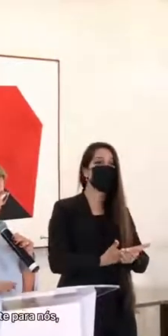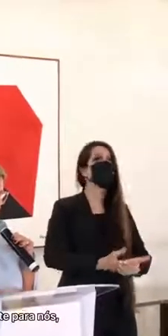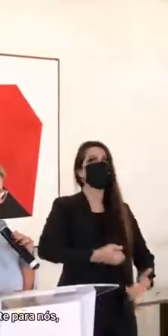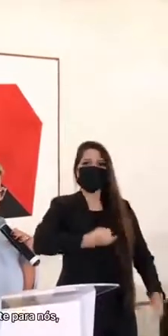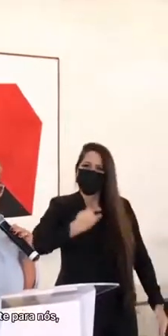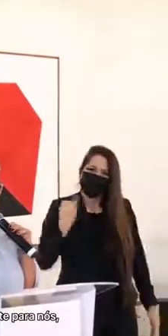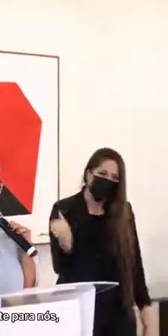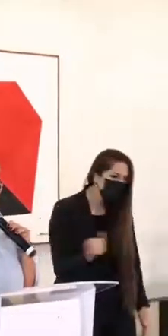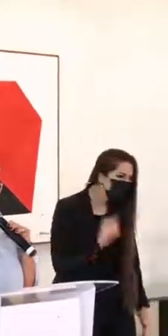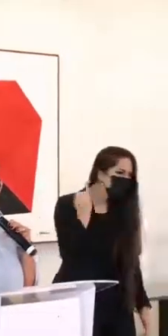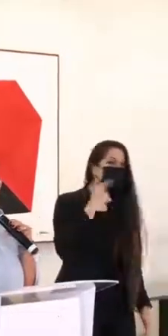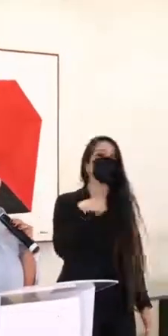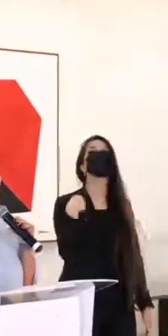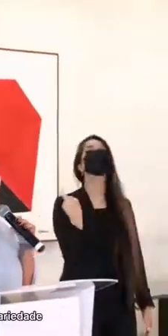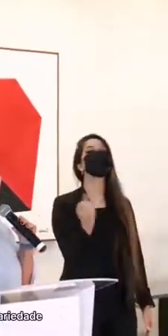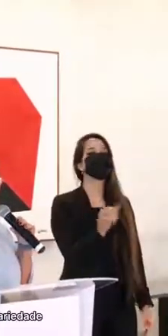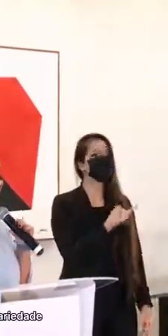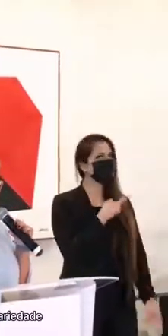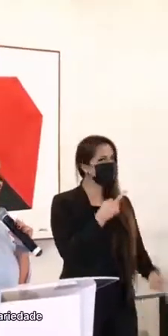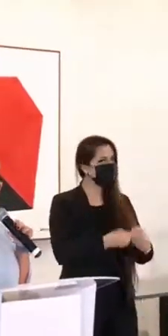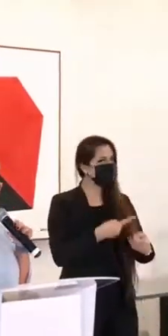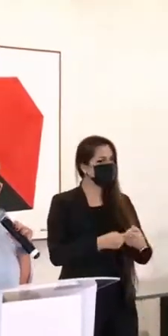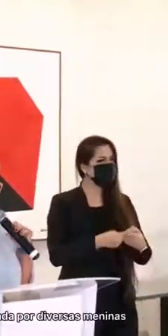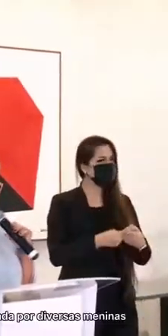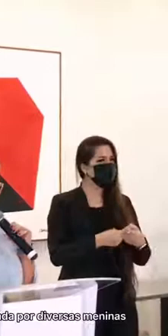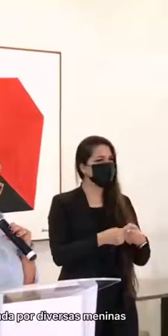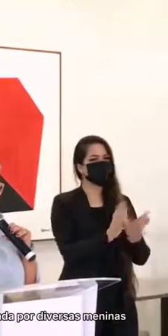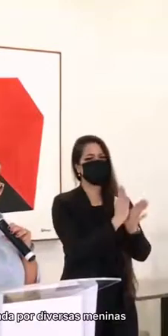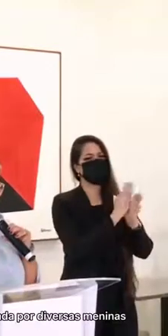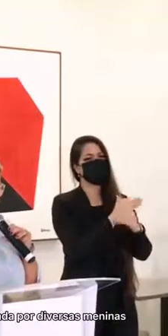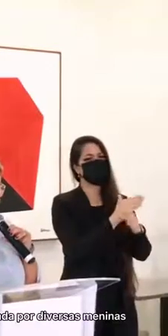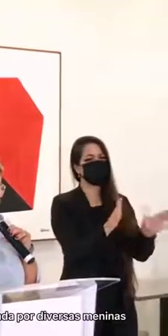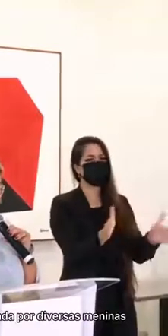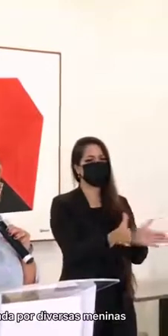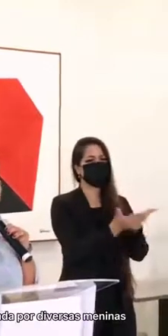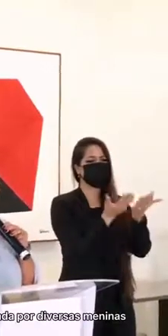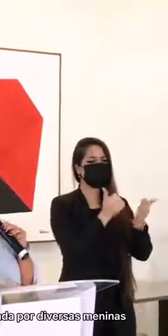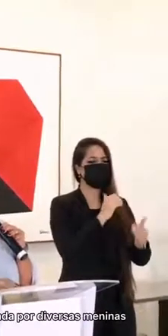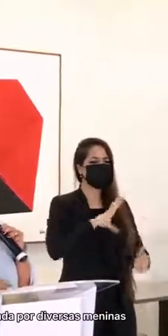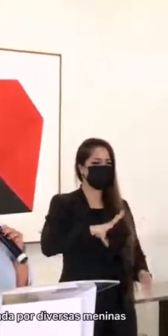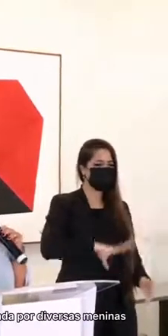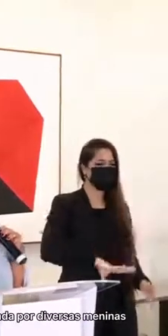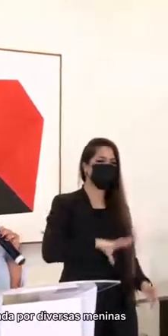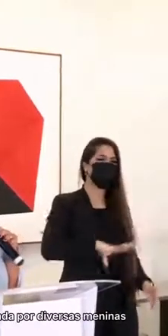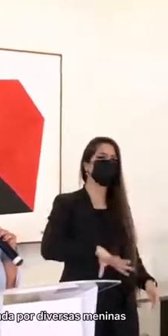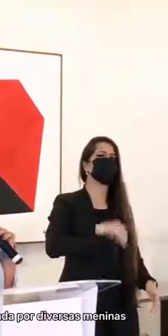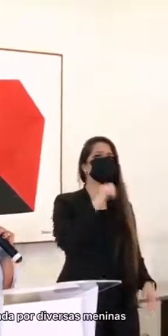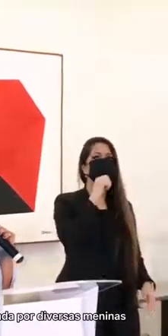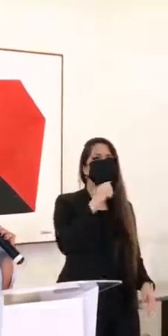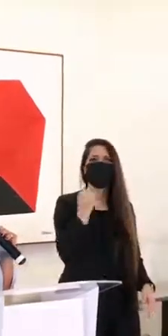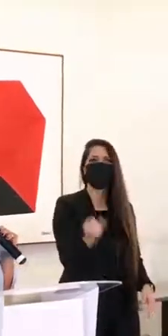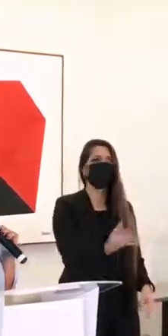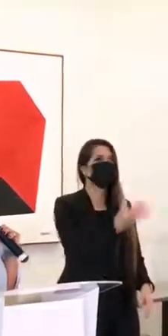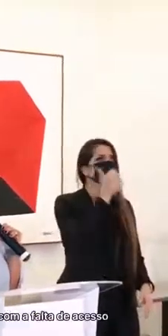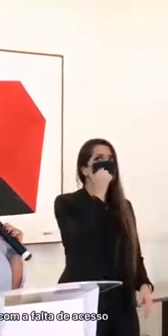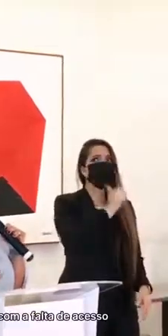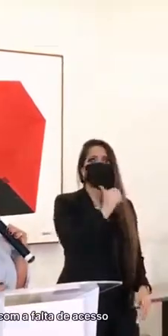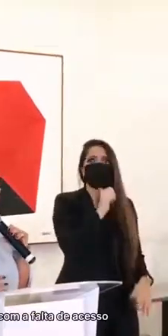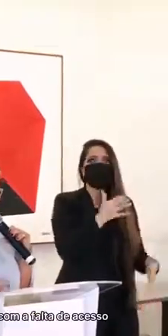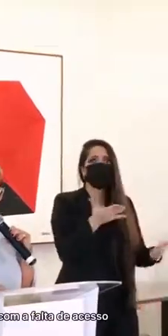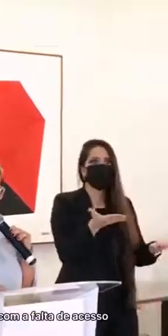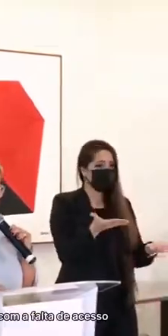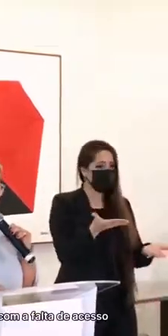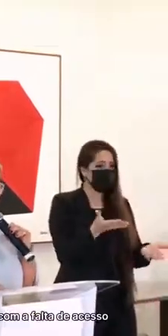muito importante para nós, porque a precariedade da pobreza menstrual, vivenciada por diversas meninas